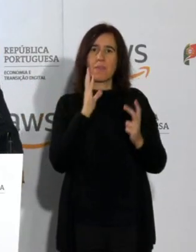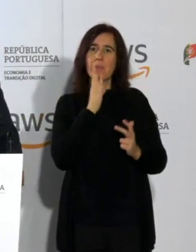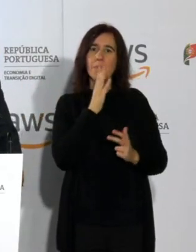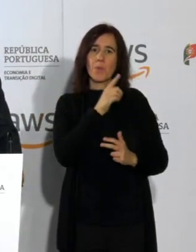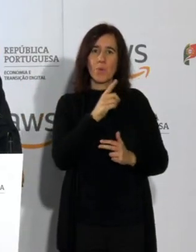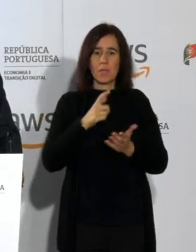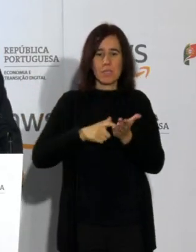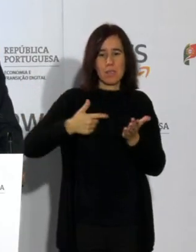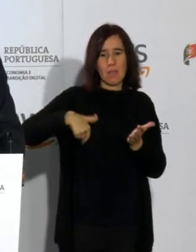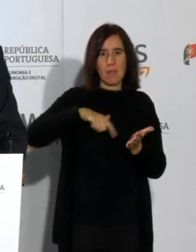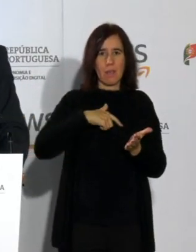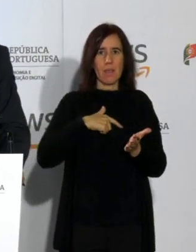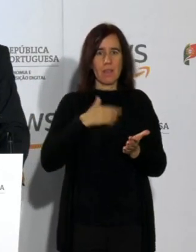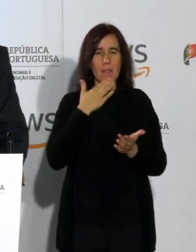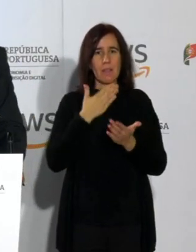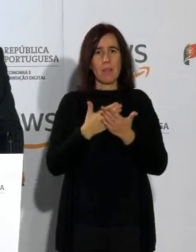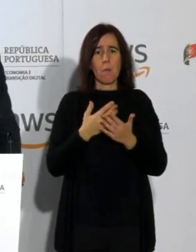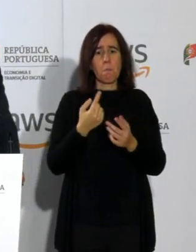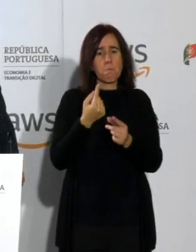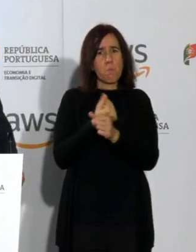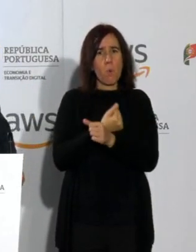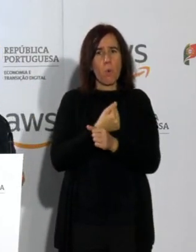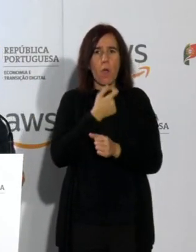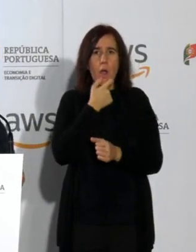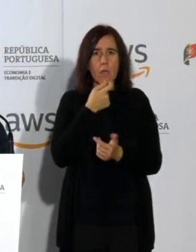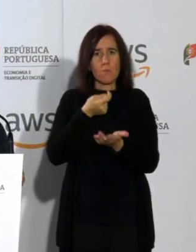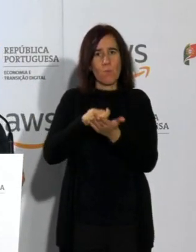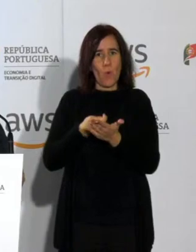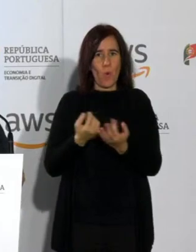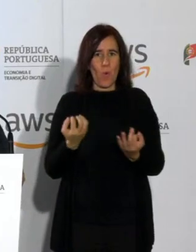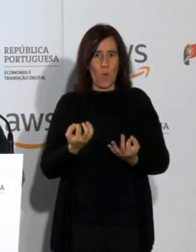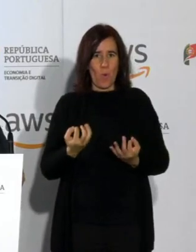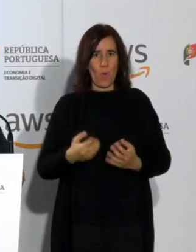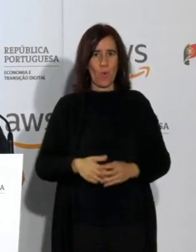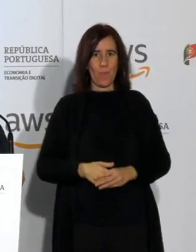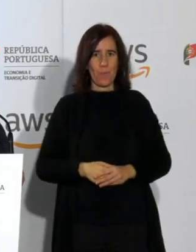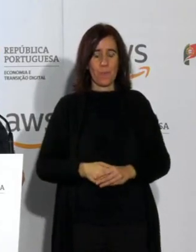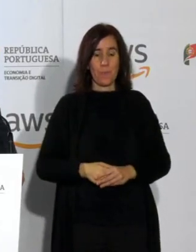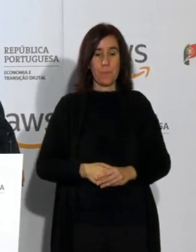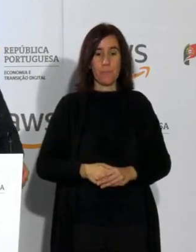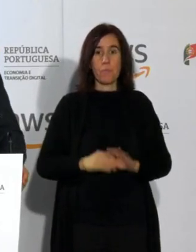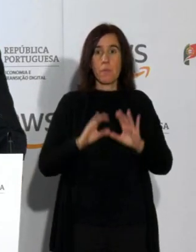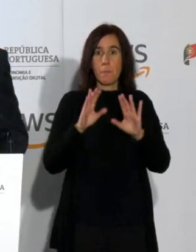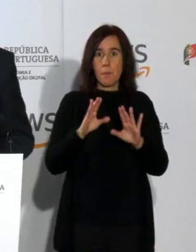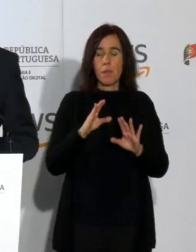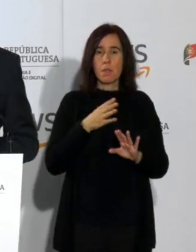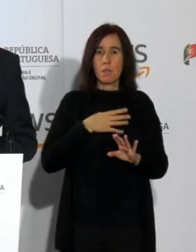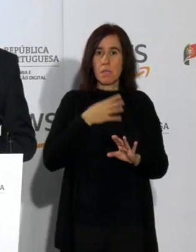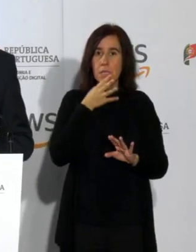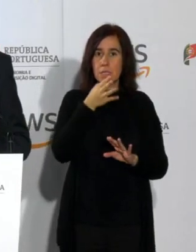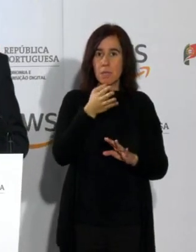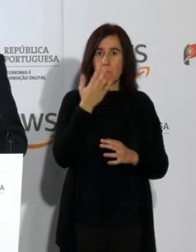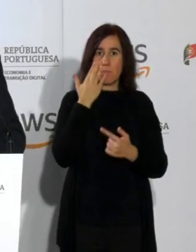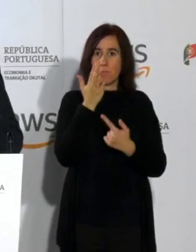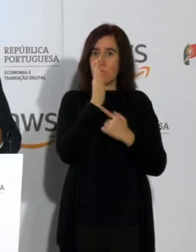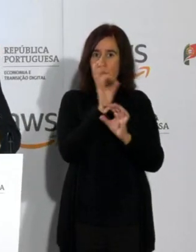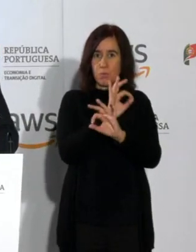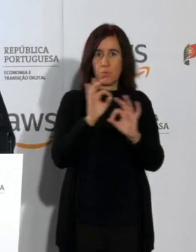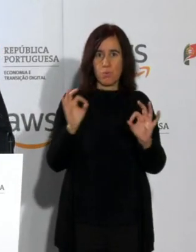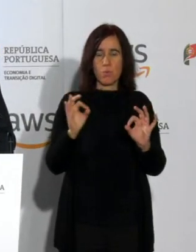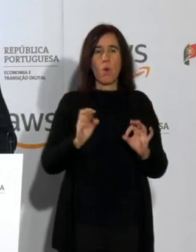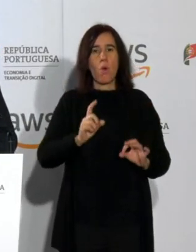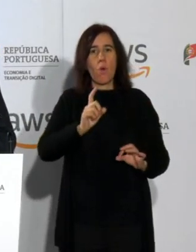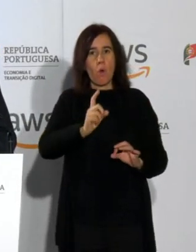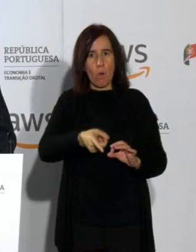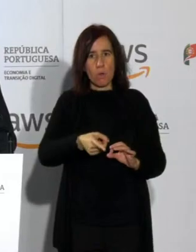nossas necessidades e pagamos apenas aquilo que consumimos. Um excelente exemplo daquilo que foi a capacidade